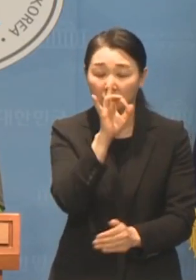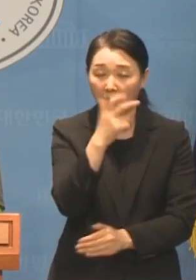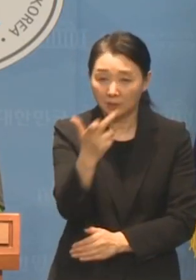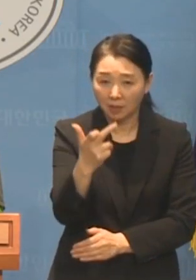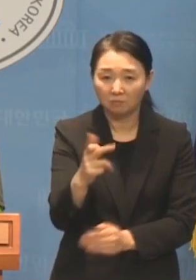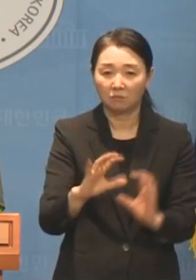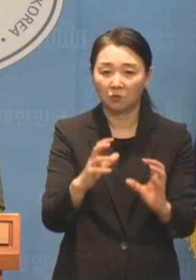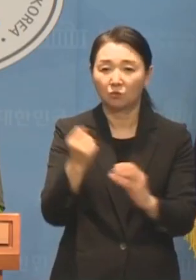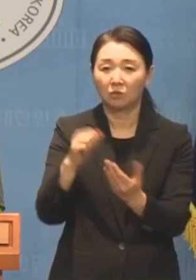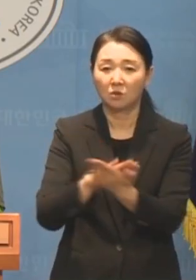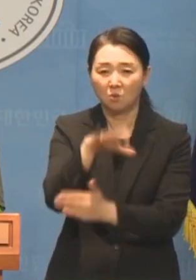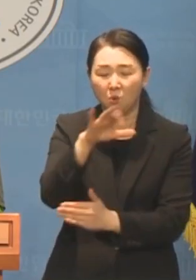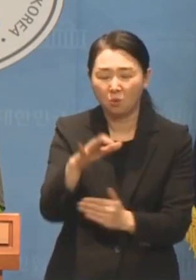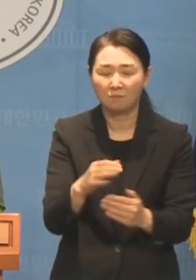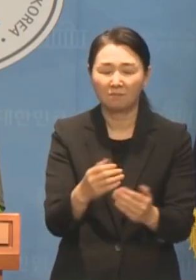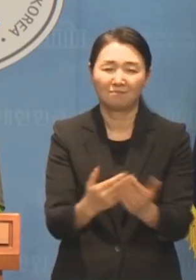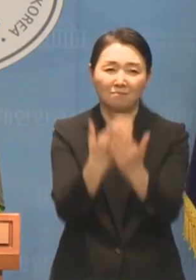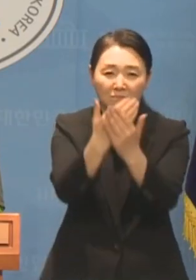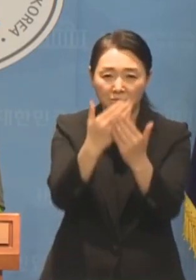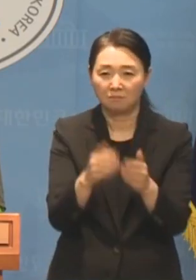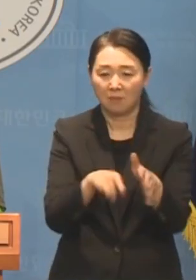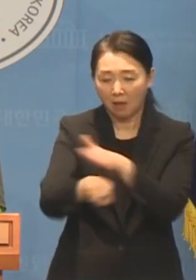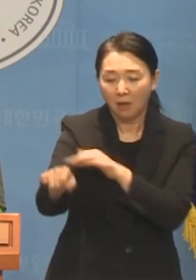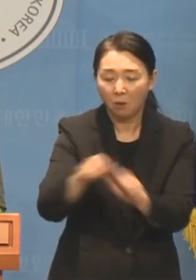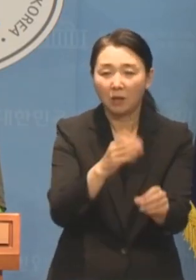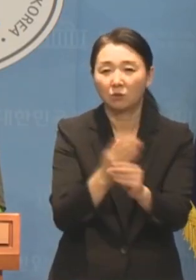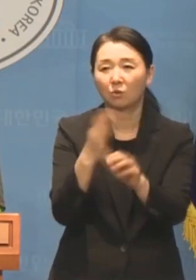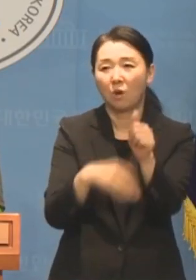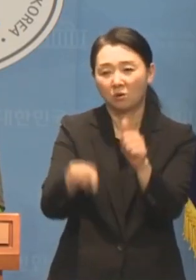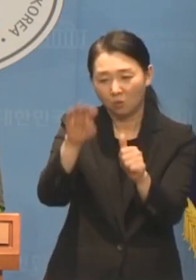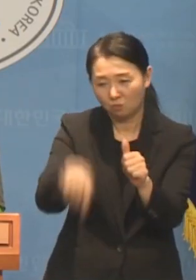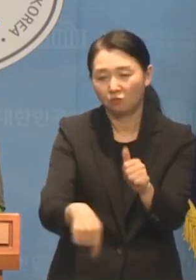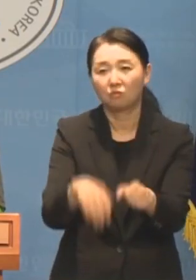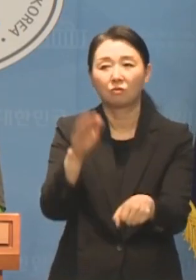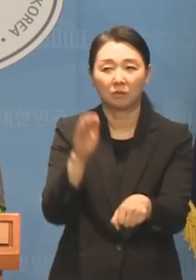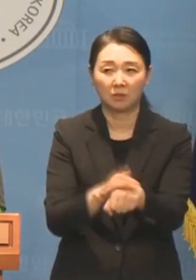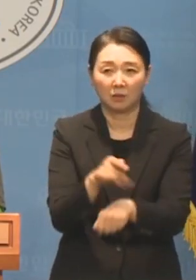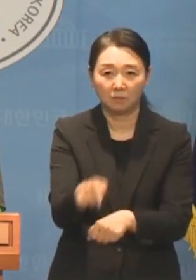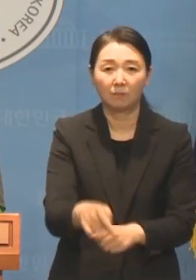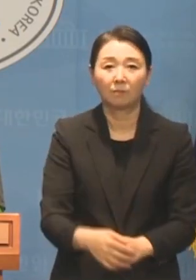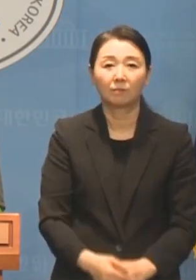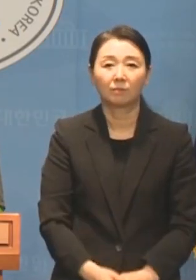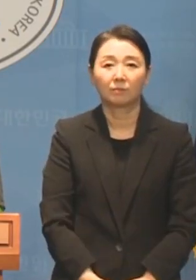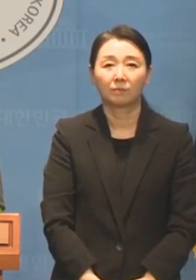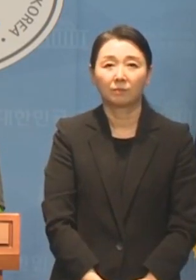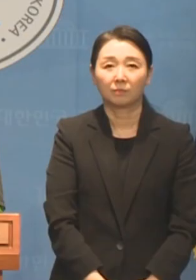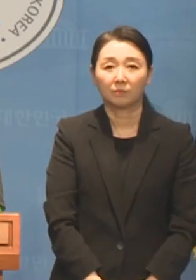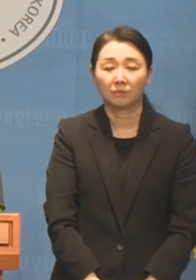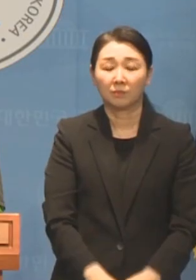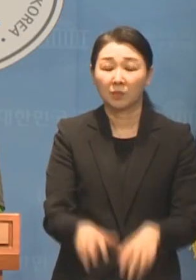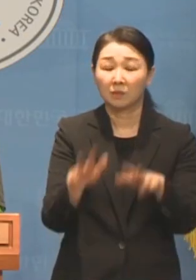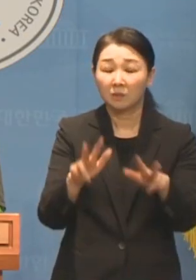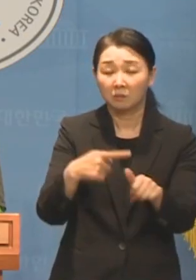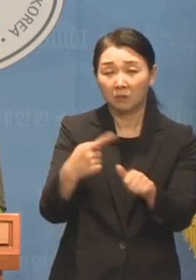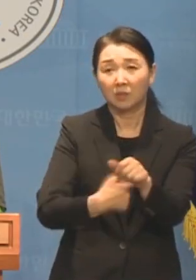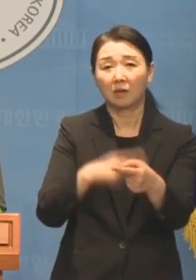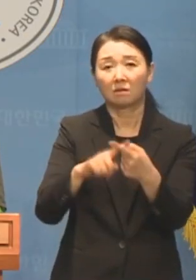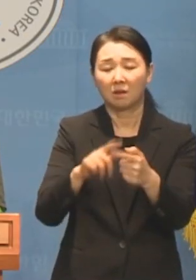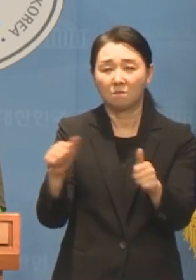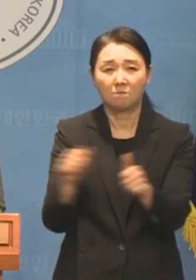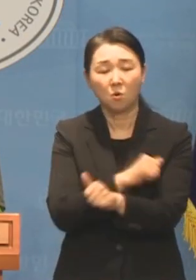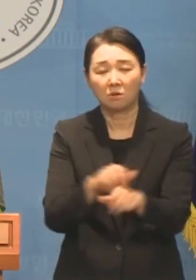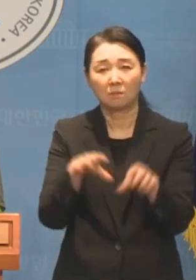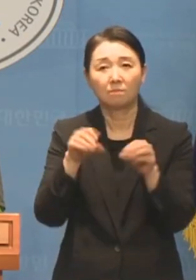모든 국립공원 난개발에 앞장서는 환경부의 잘못된 정책 때문입니다. 당장 자연에 대한